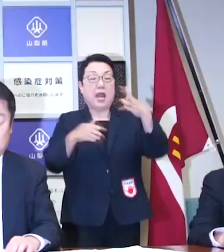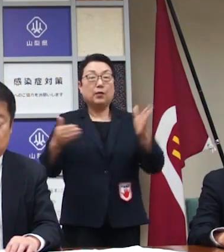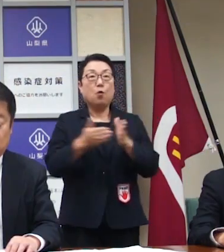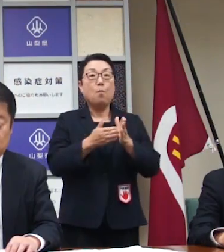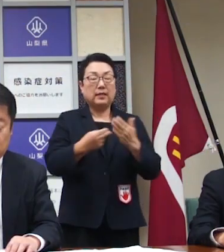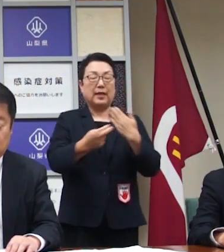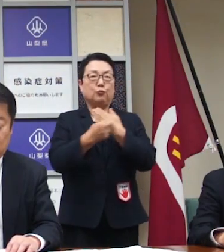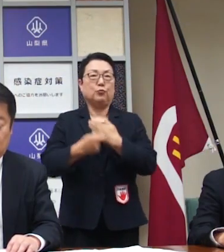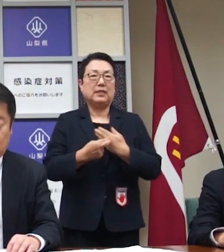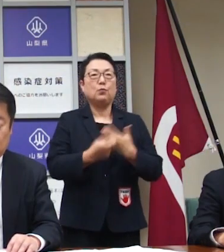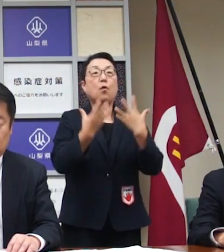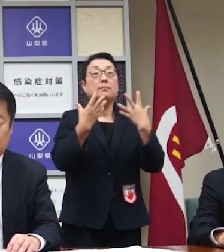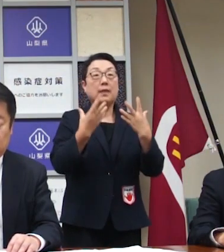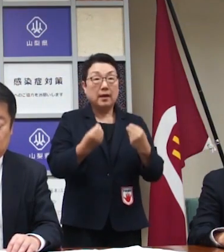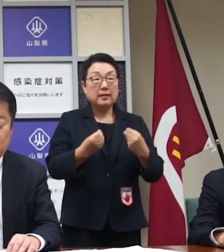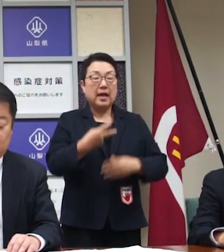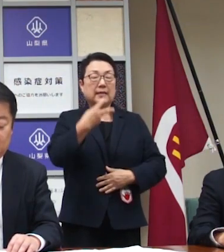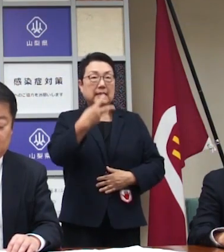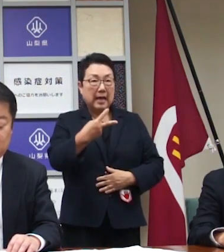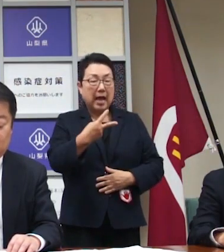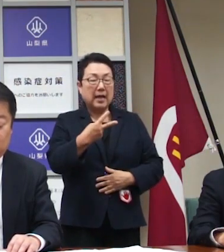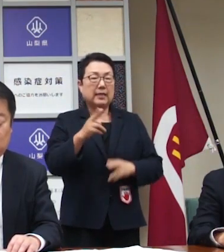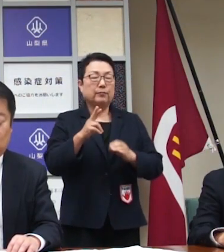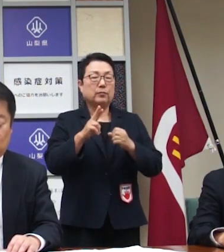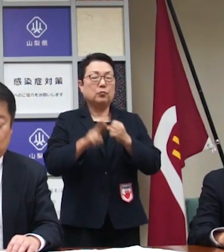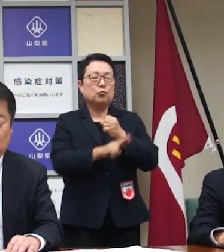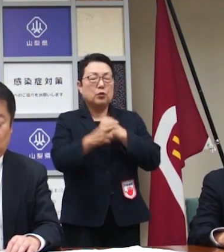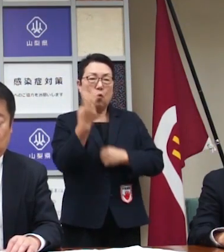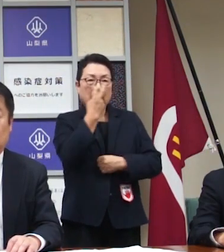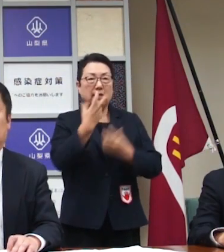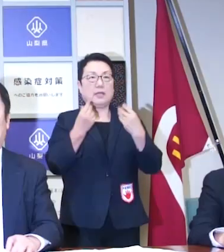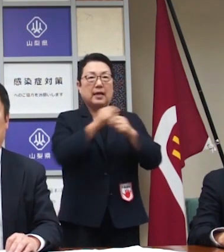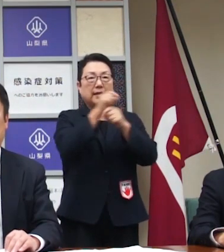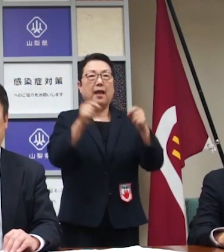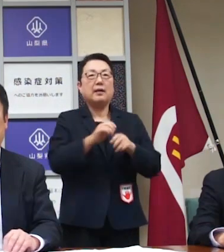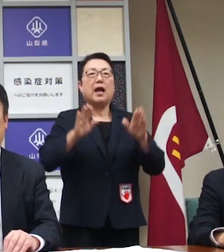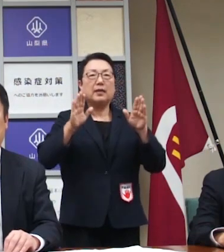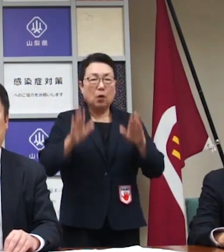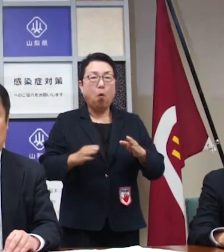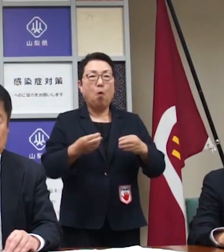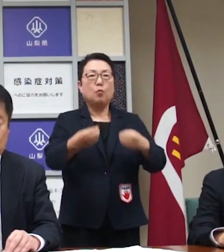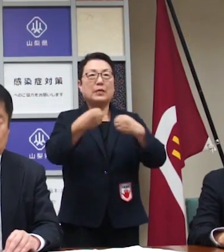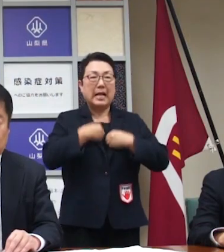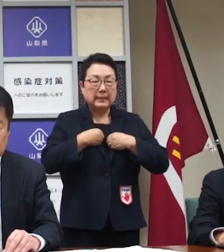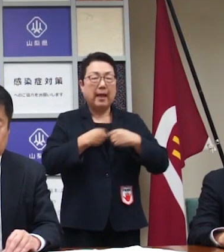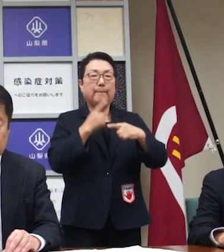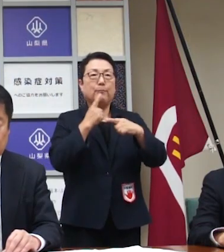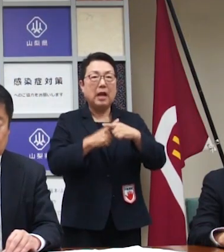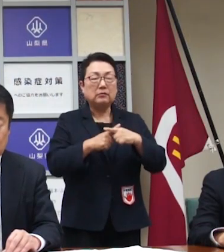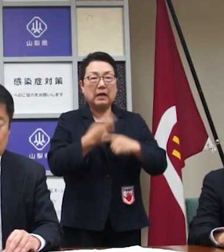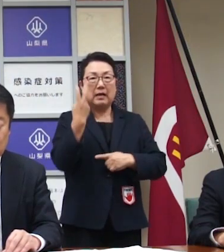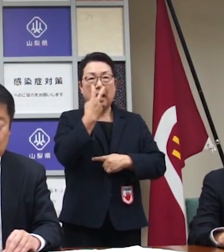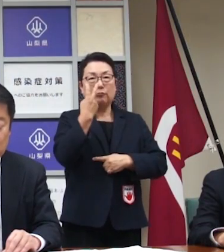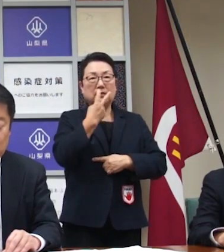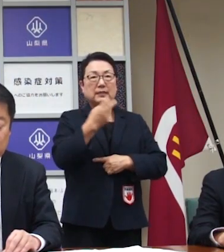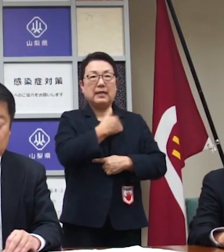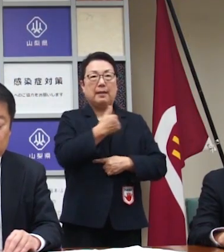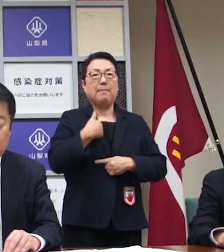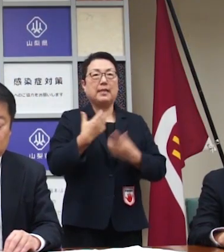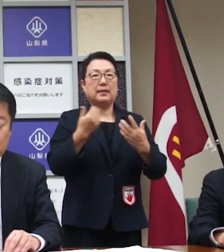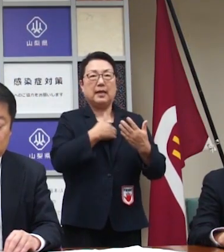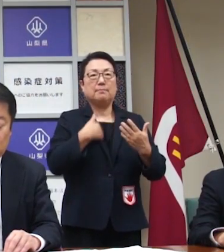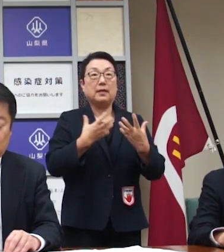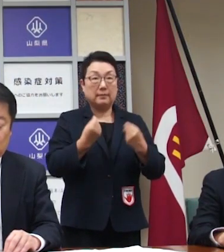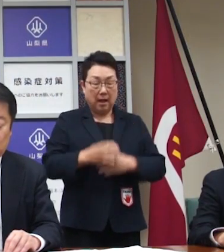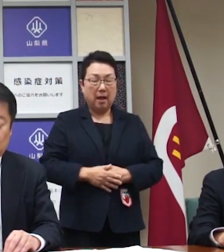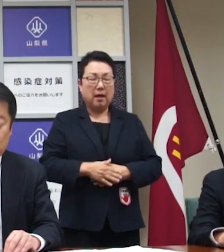けて受診をし、2度にわたりウイルス検査を受けたところ、本日陽性が確認されたところであります。現在